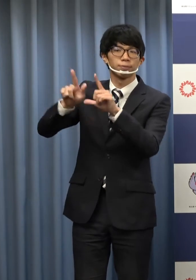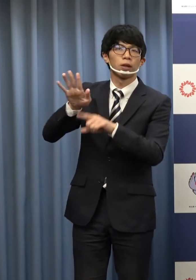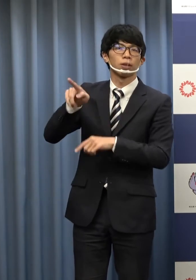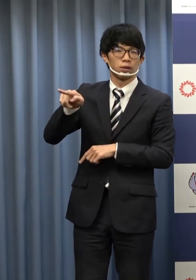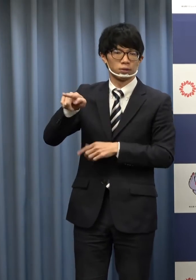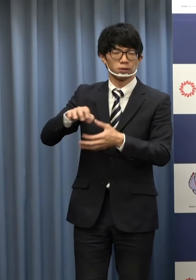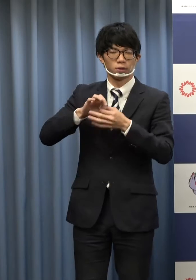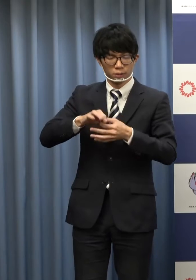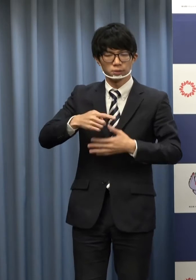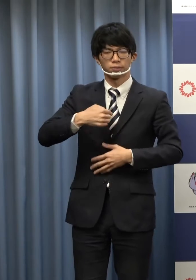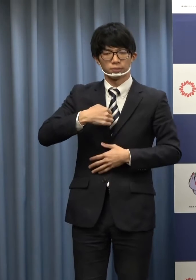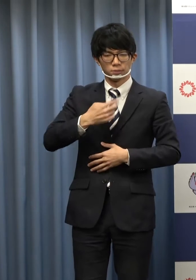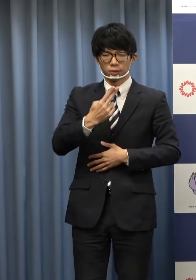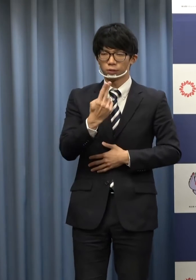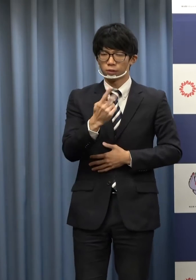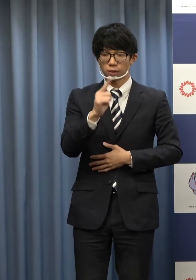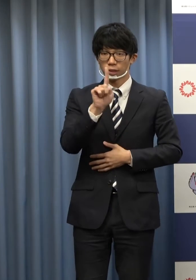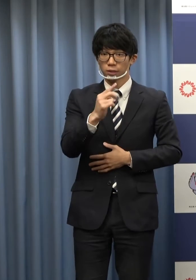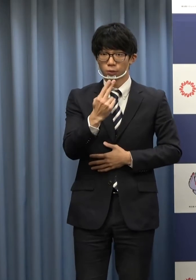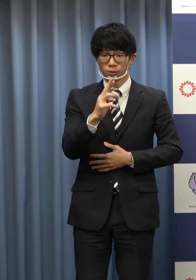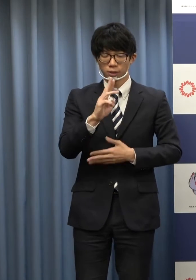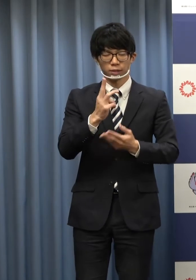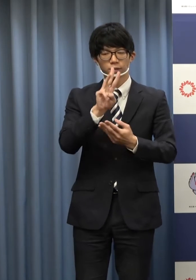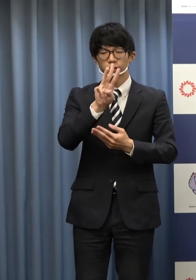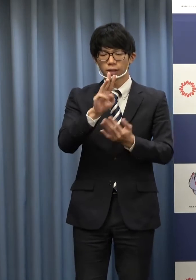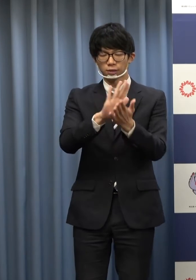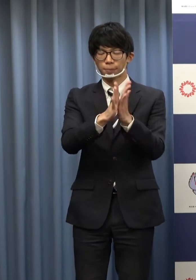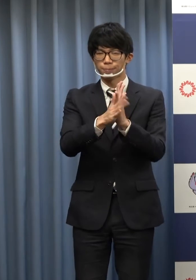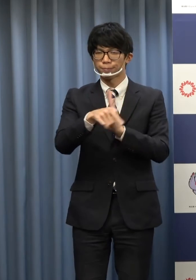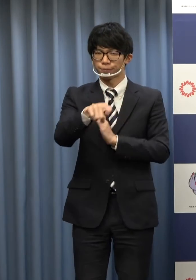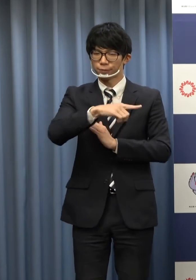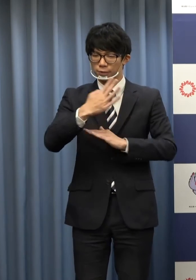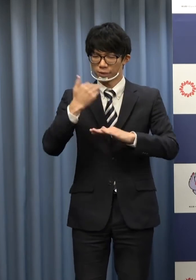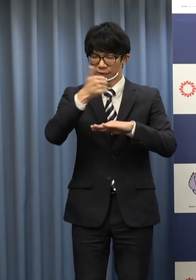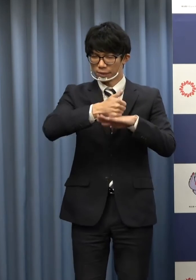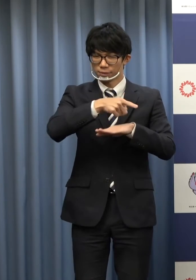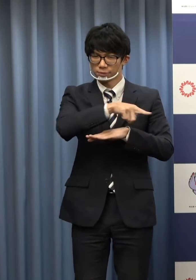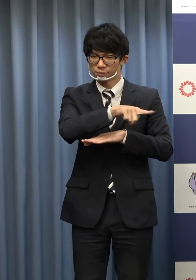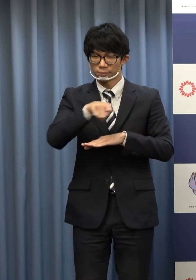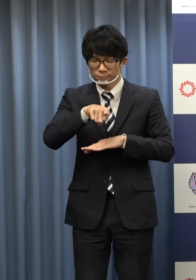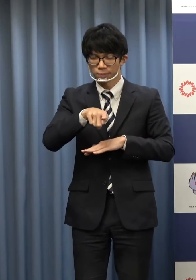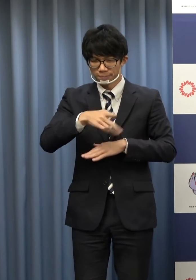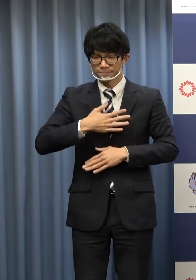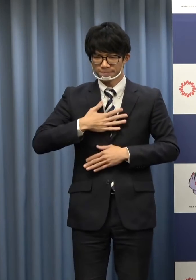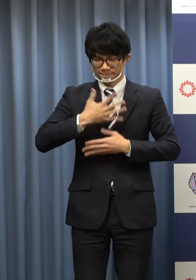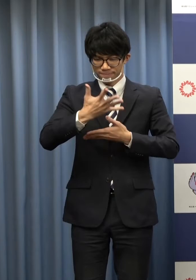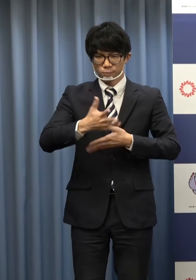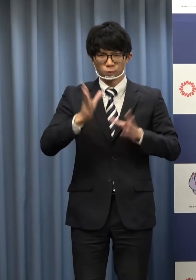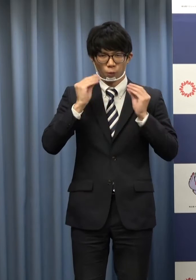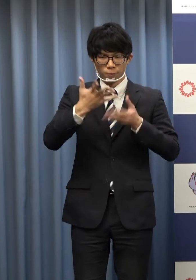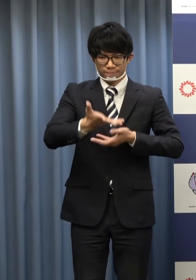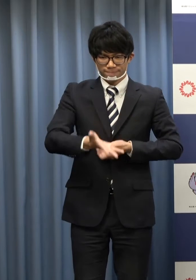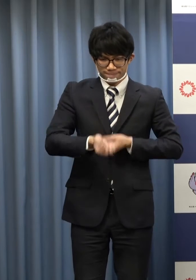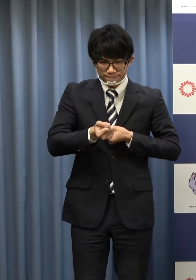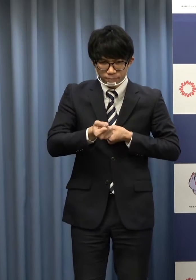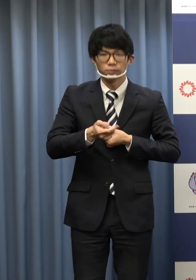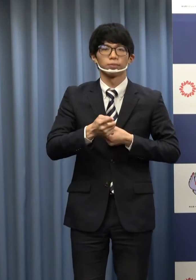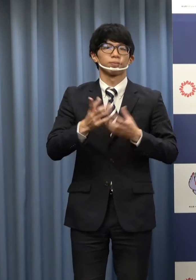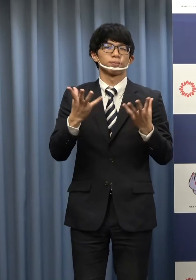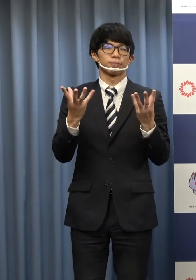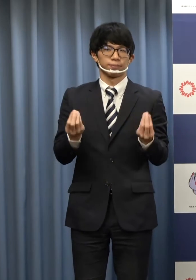するということで、危機感を共有するということで結論が出たところでありますが、いずれにしても1都3県